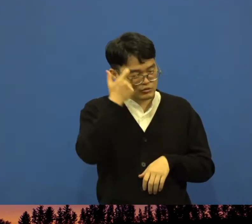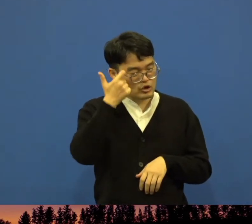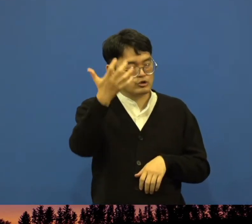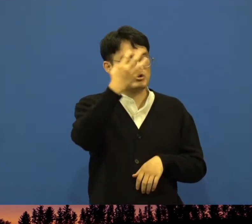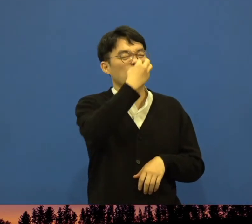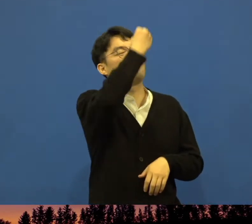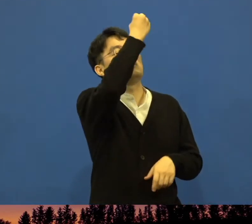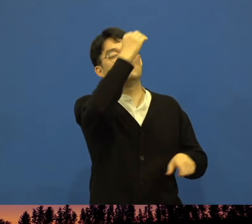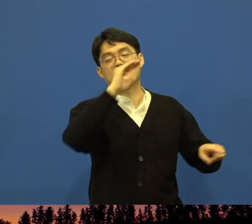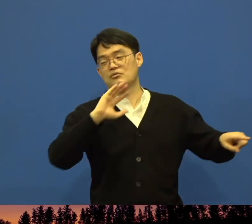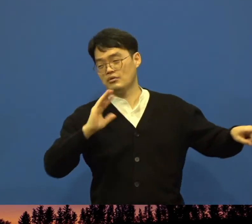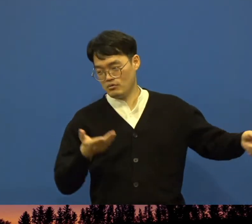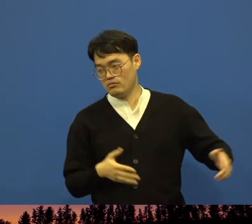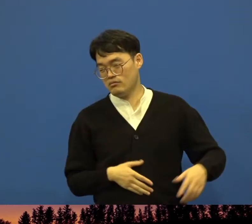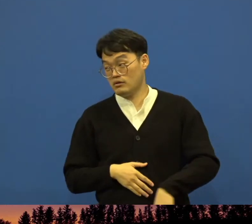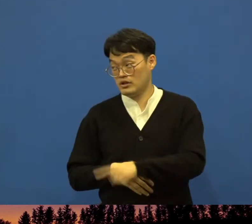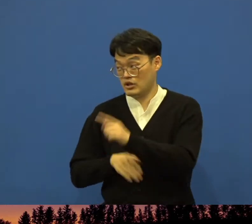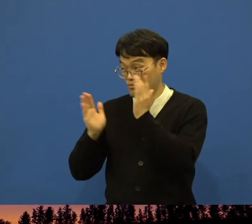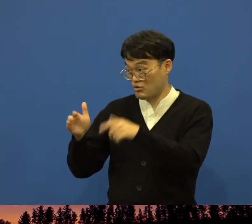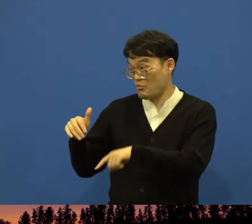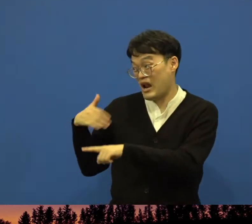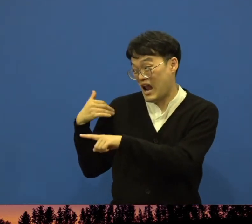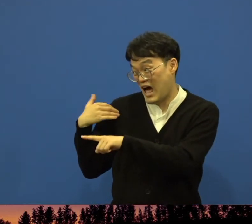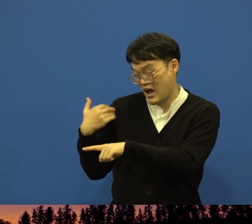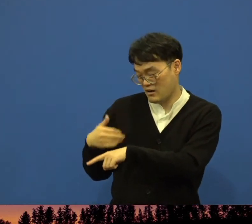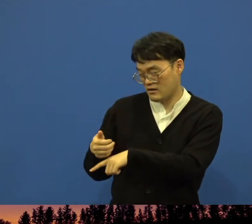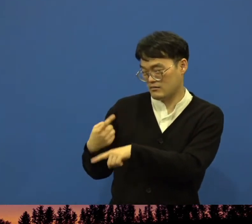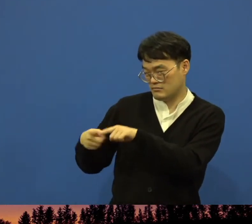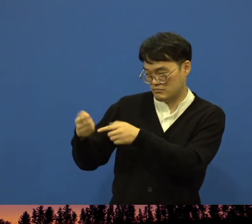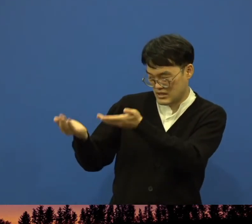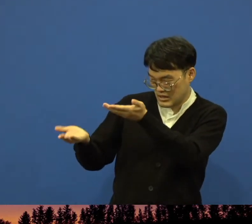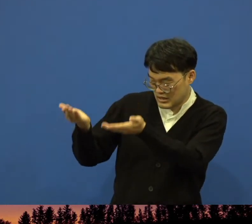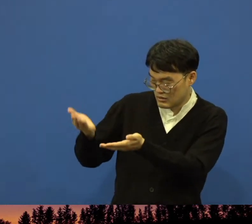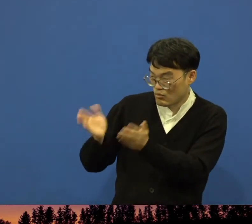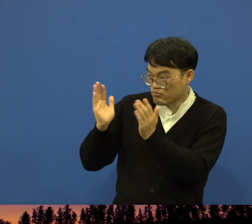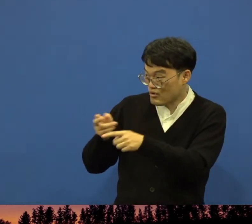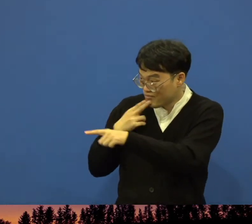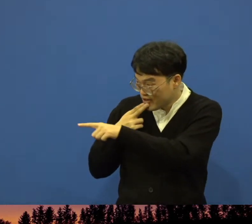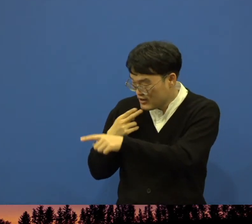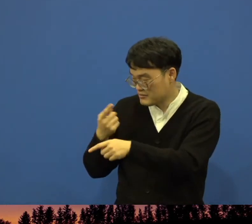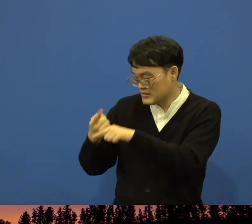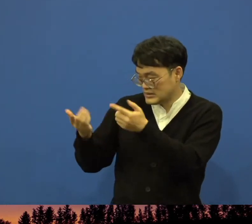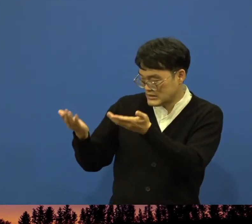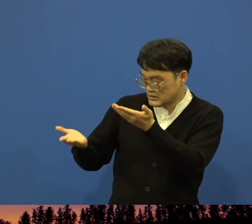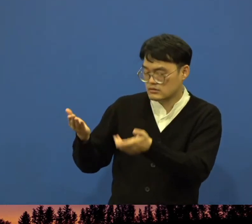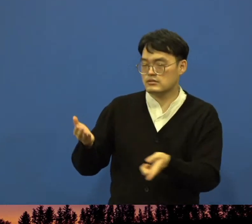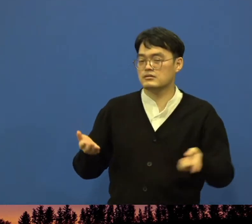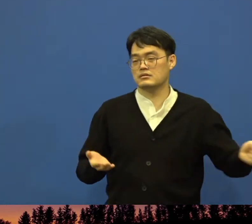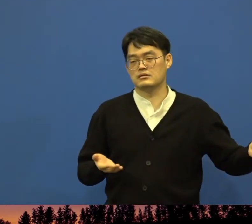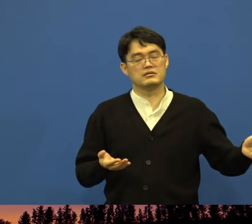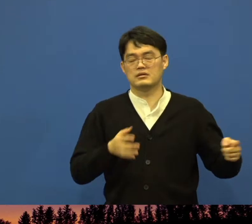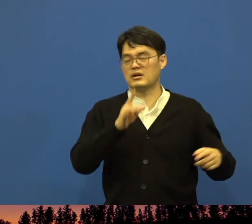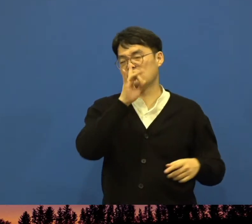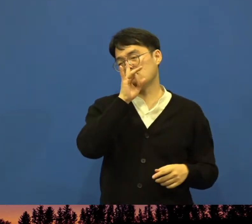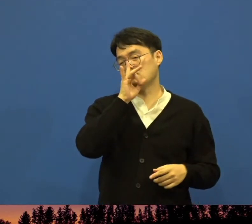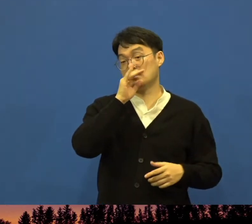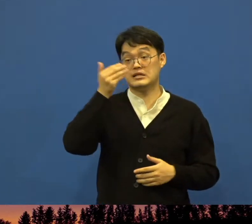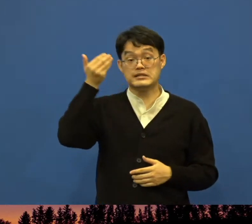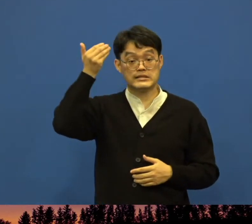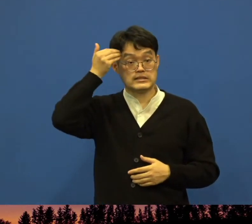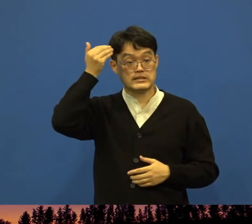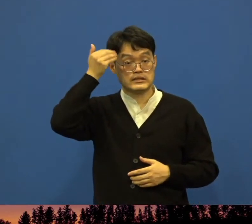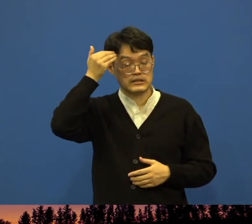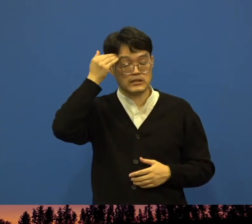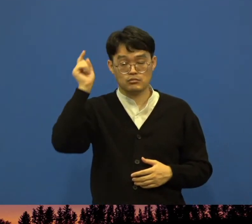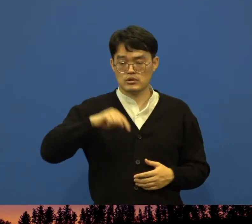교만이 생기고, 그죠? 또 공부하는 사람 판단하고 그러잖아요, 여러분. 이 지식이라는 게 자칫하면